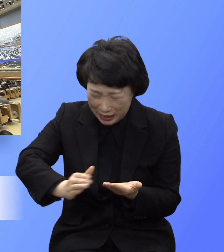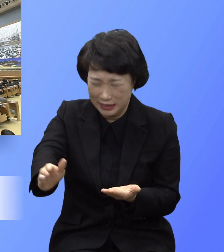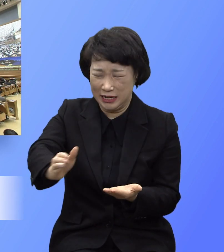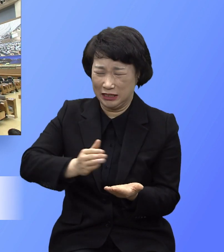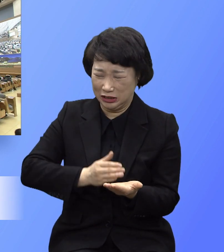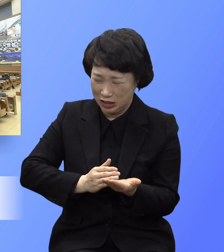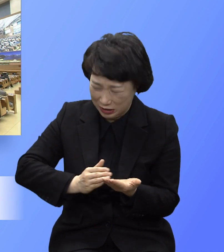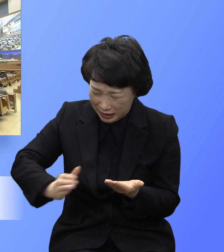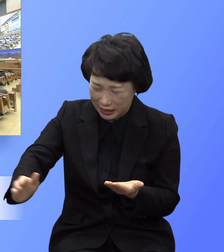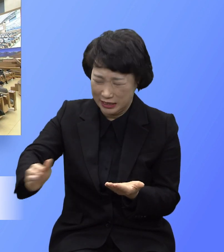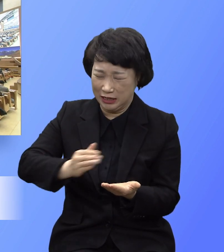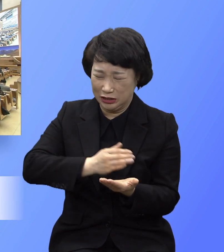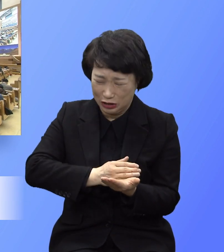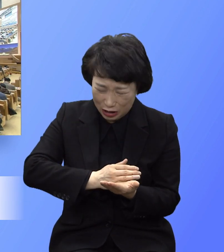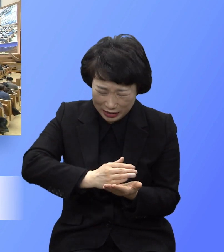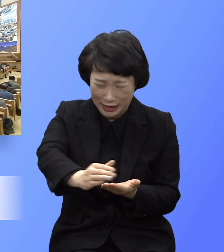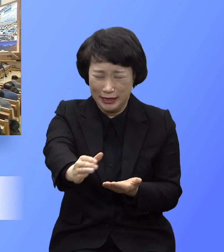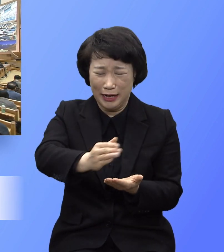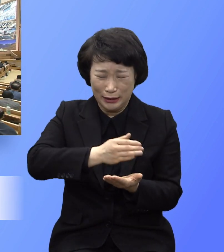떠나가라